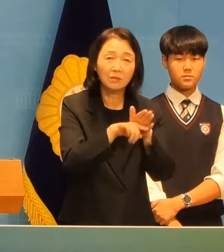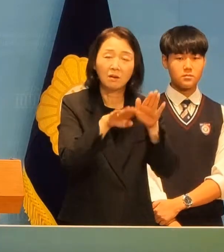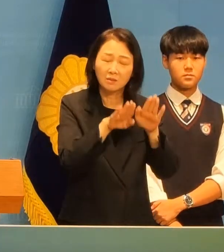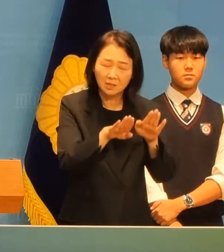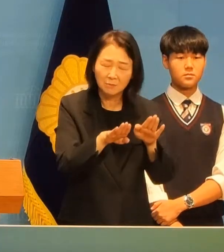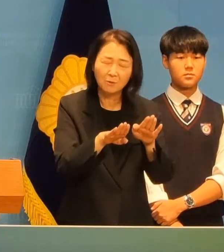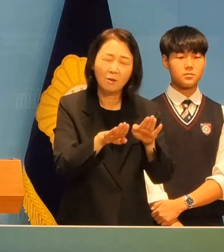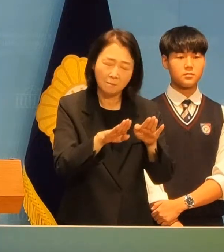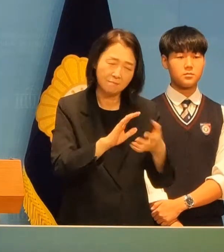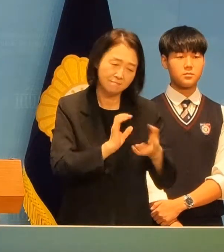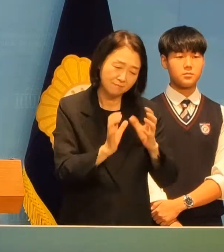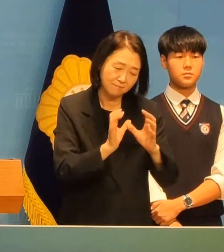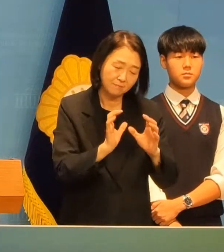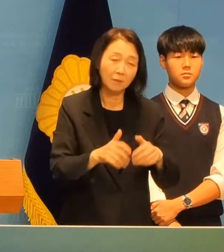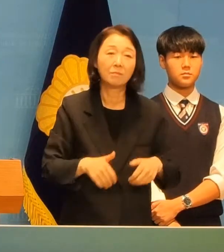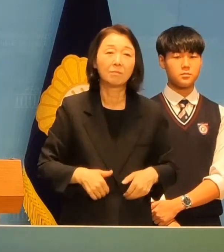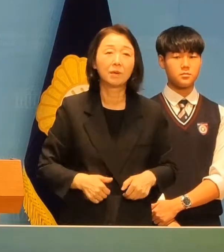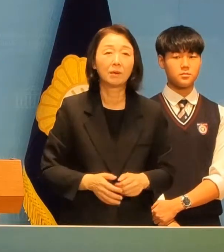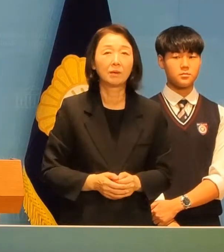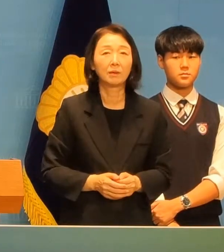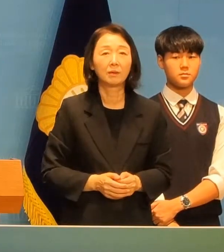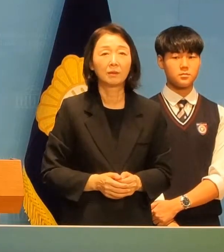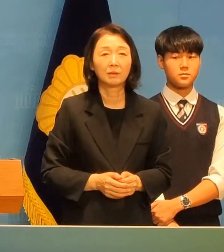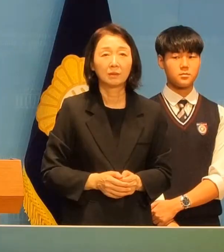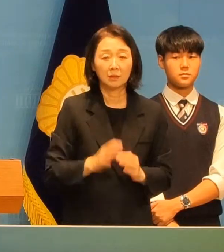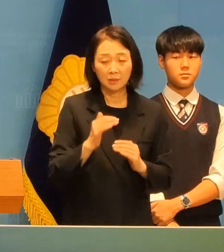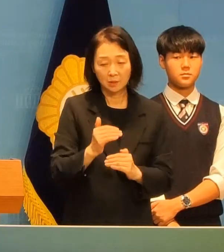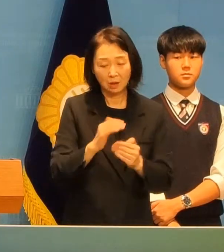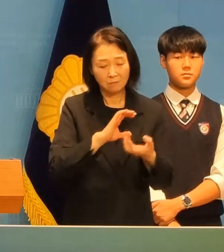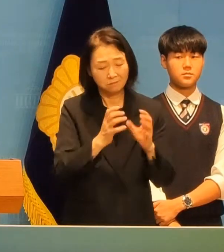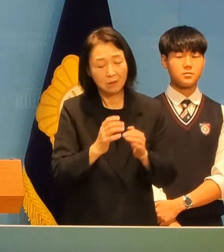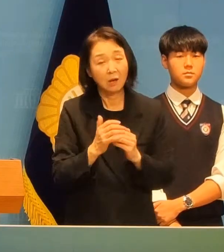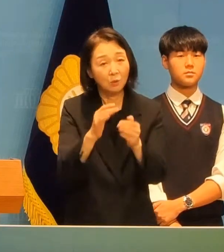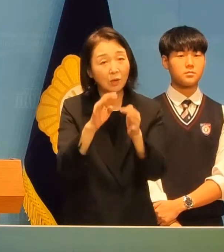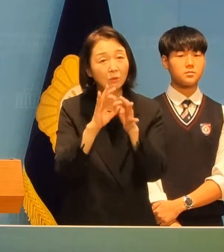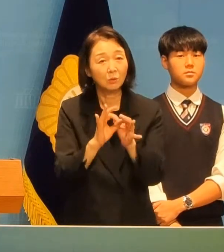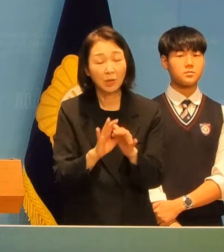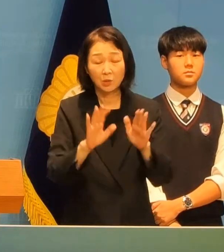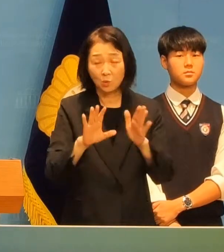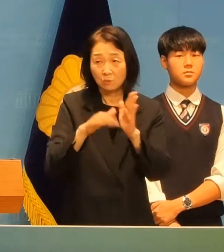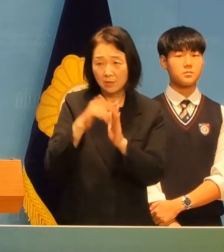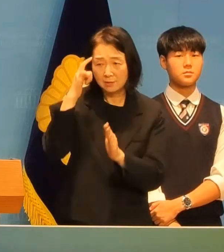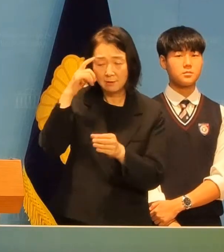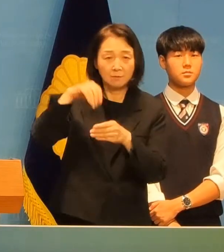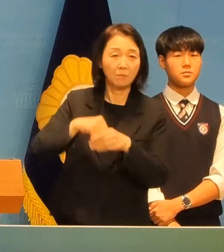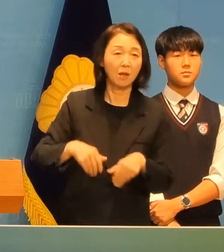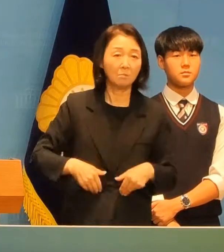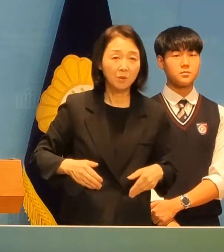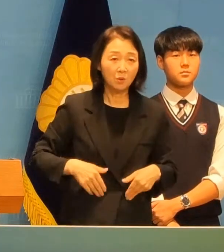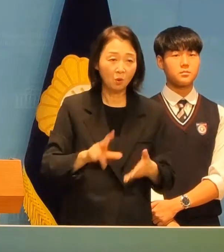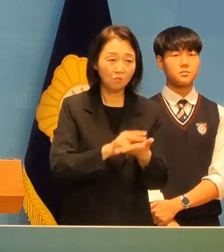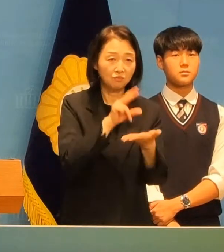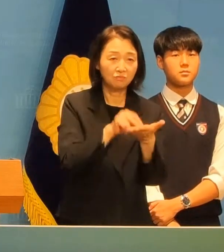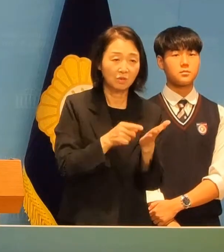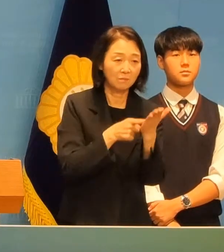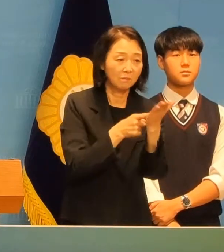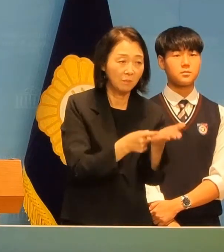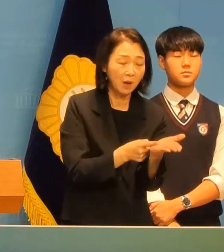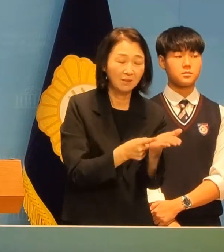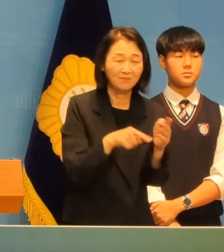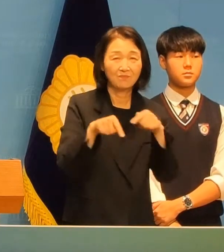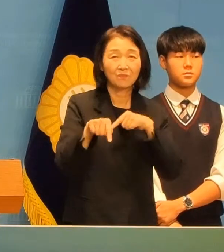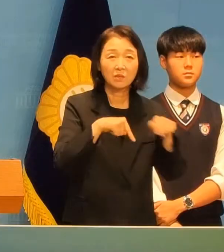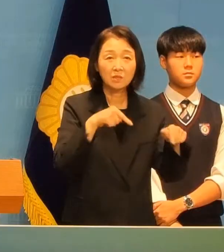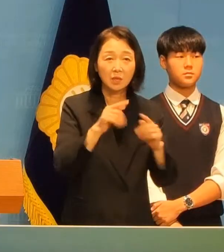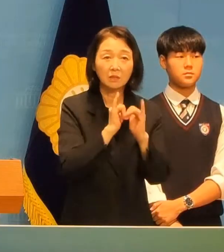수기를 시작해야만 합니다. 이러한 과정을 통해 시대 정신을 담아내고 의제를 설정할 수 있는 당내 정치 인재를